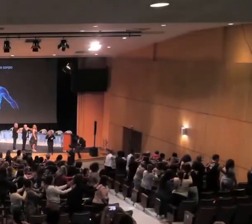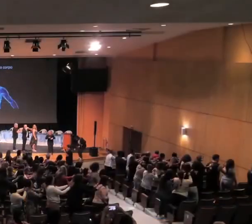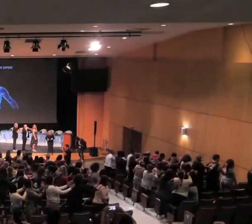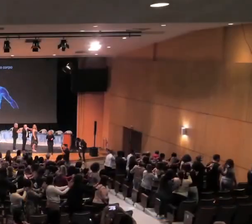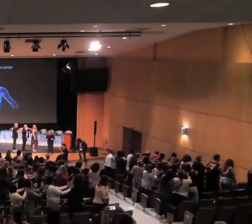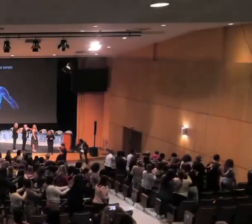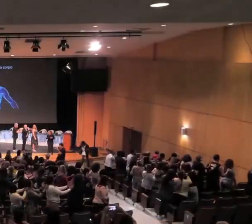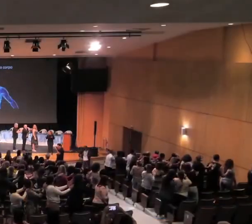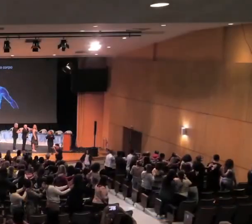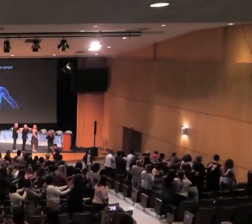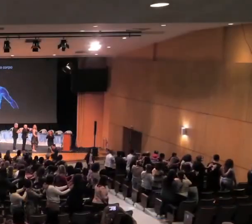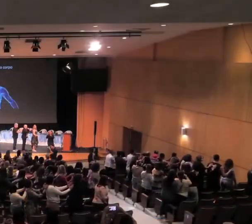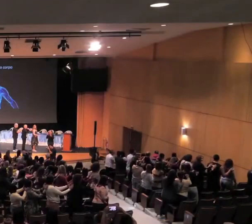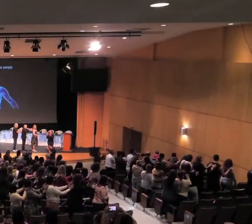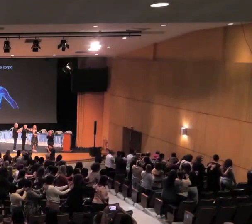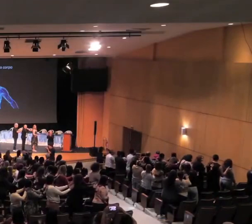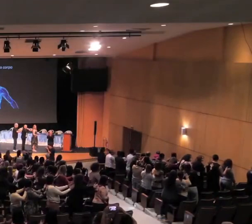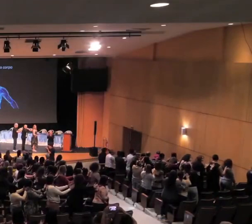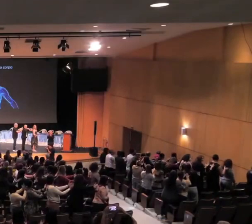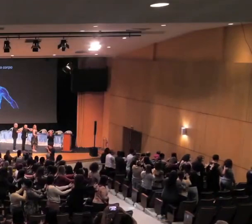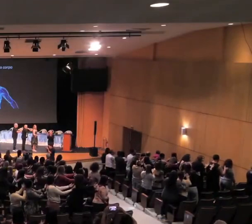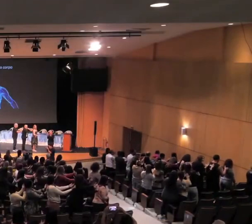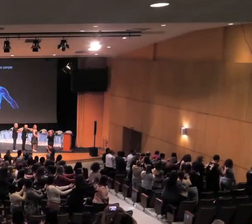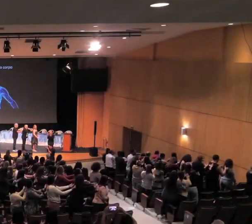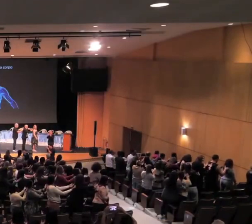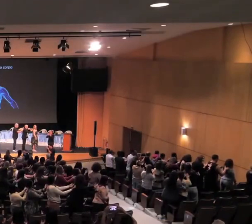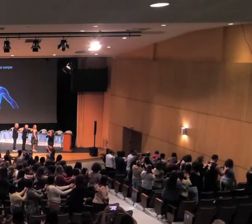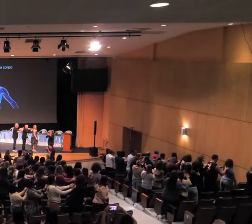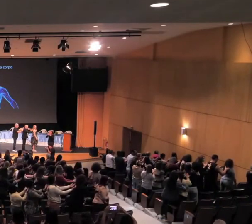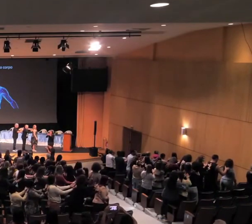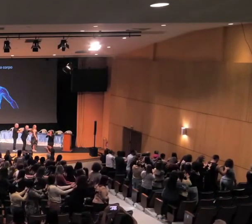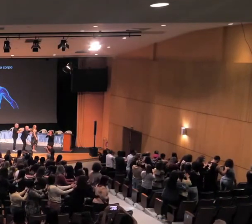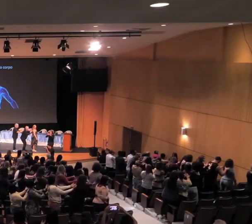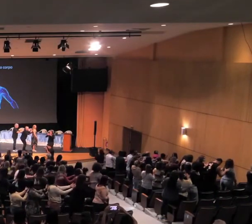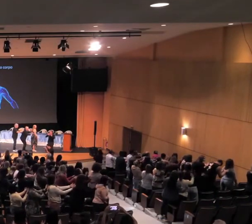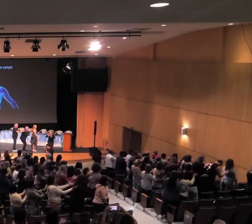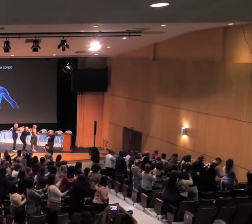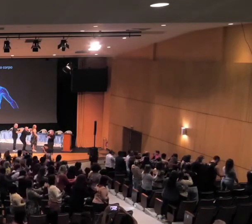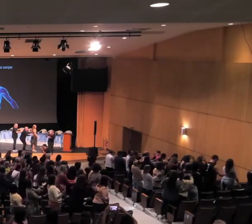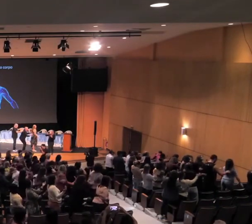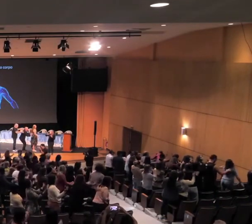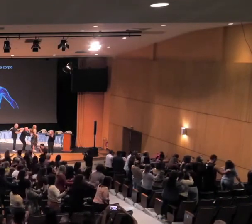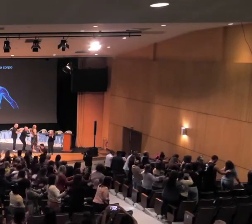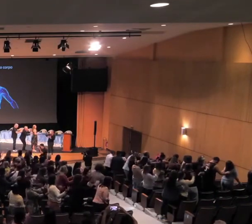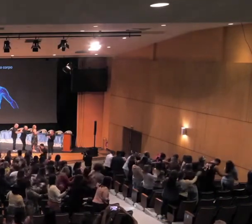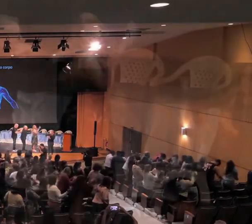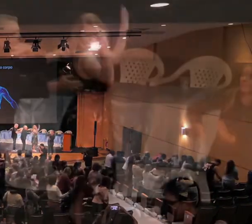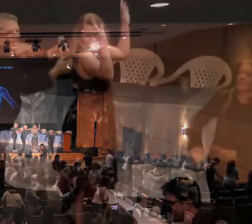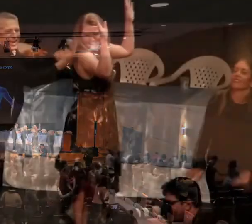agora, vira a palma da mão para você, puxa bem forte para fora e fala, sai desse corpo que te pertence.